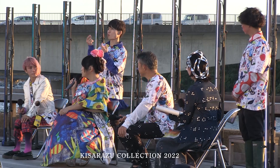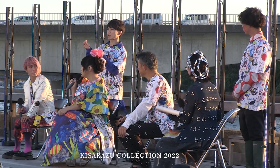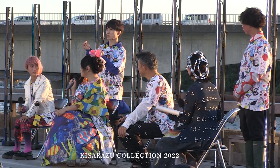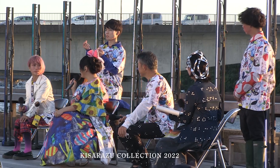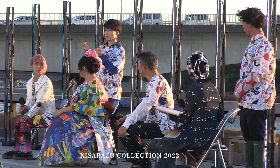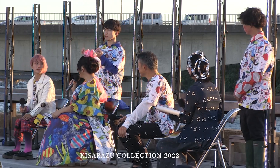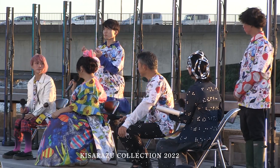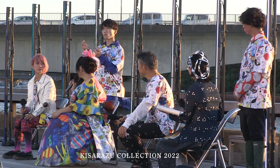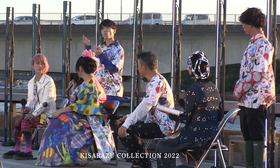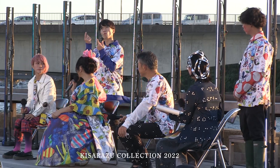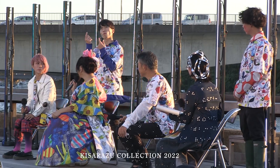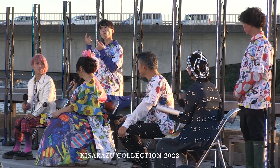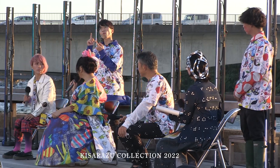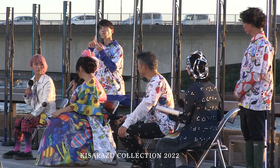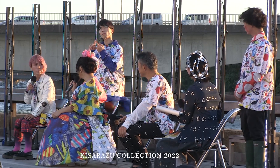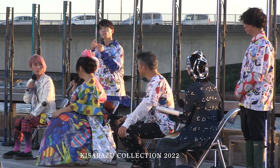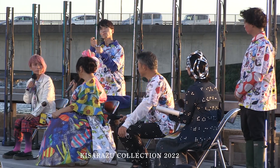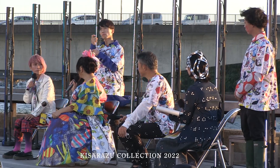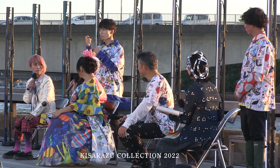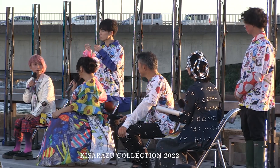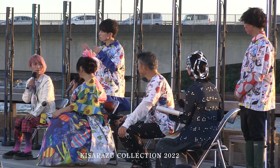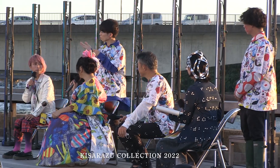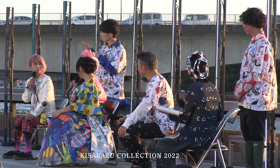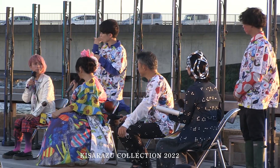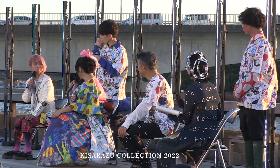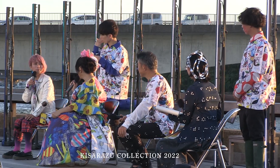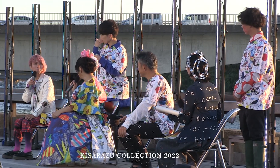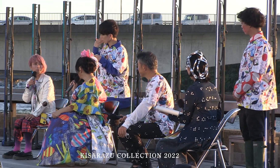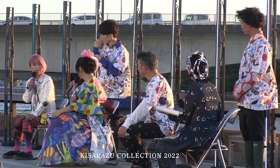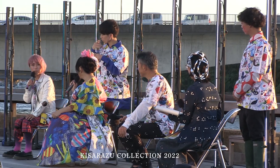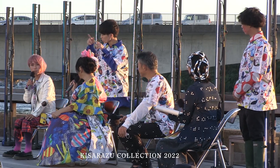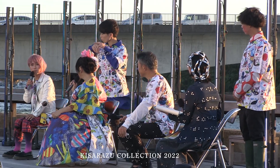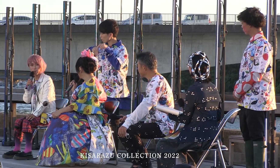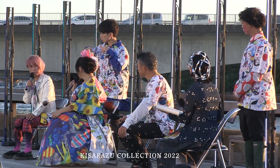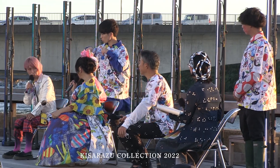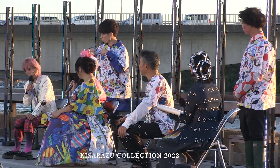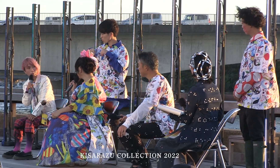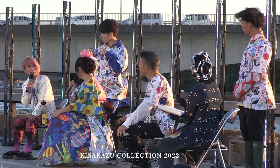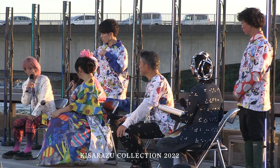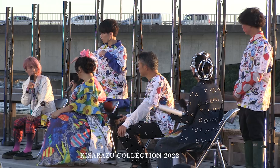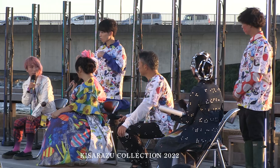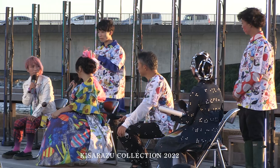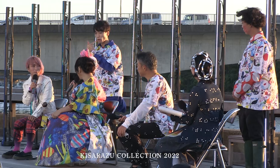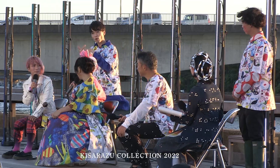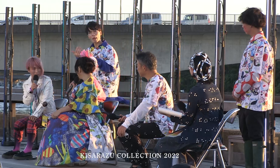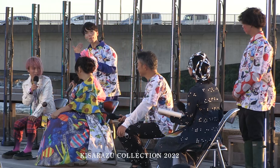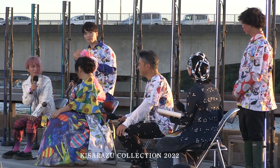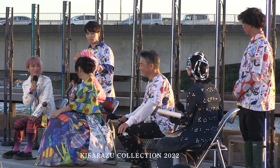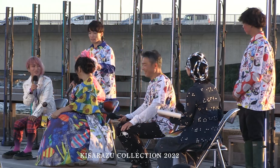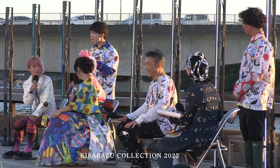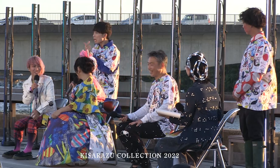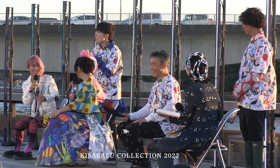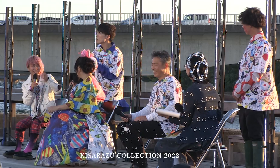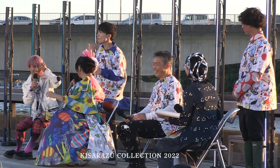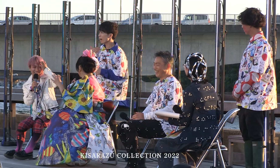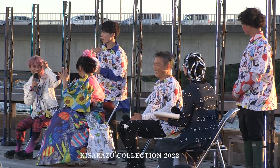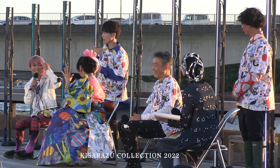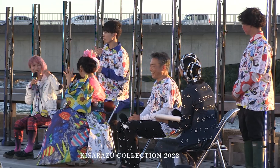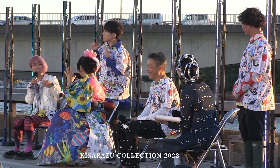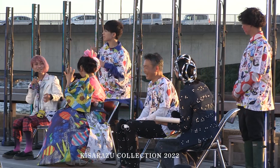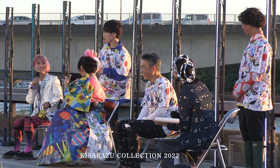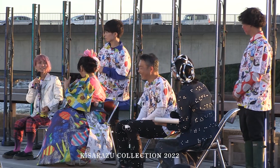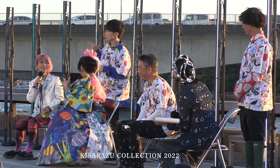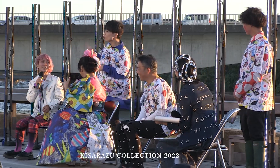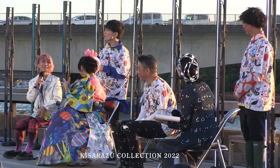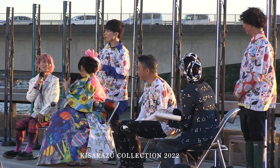ょうど10年ぐらい前でしたっけ、東京コレクション 6年前です。 6年前、 はい、 あれ違う、